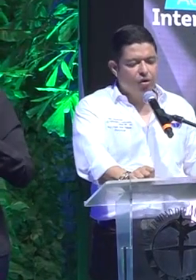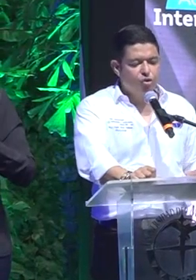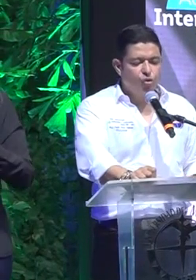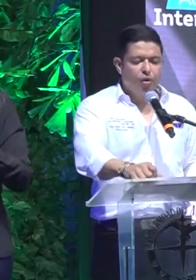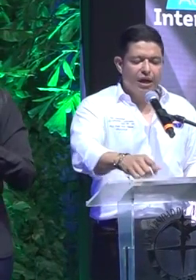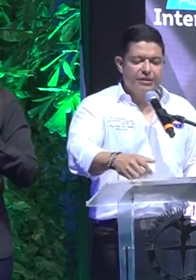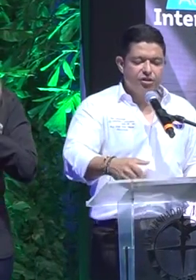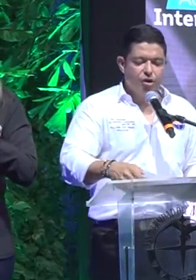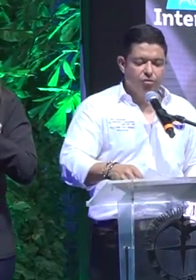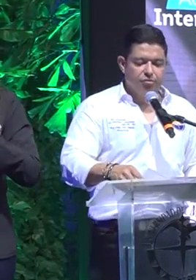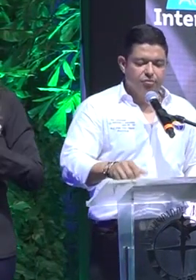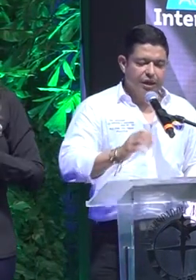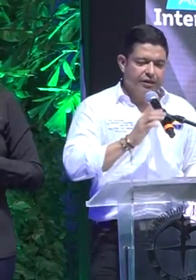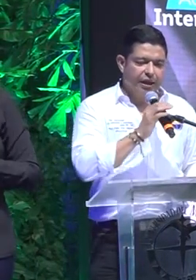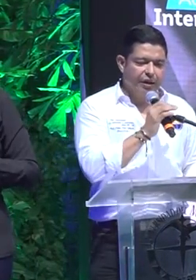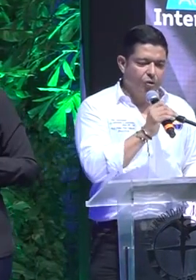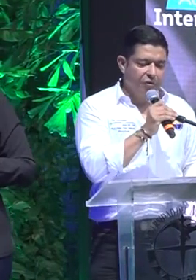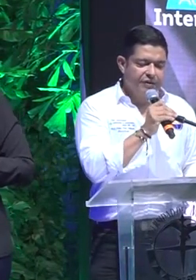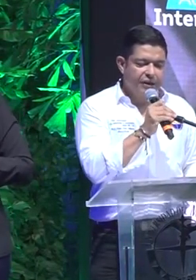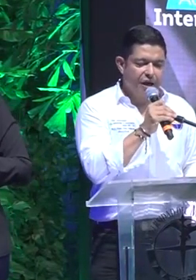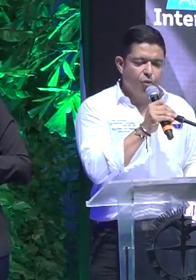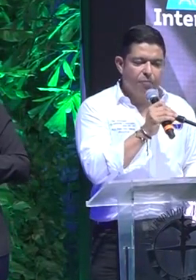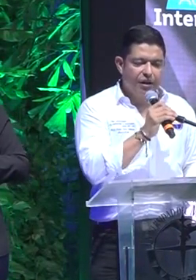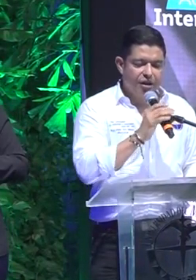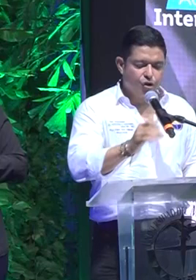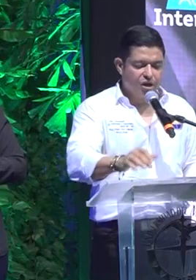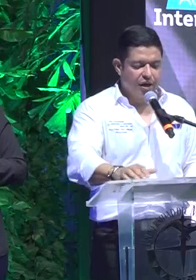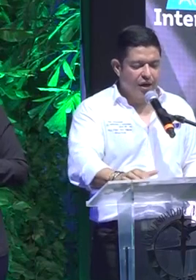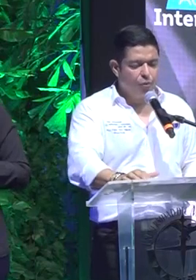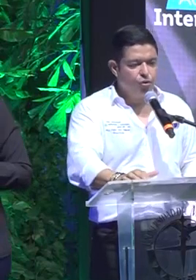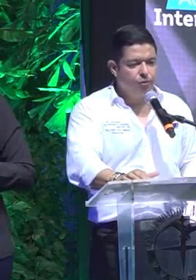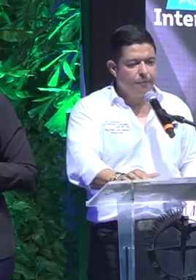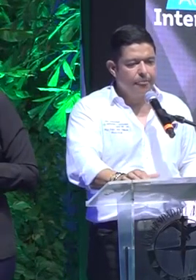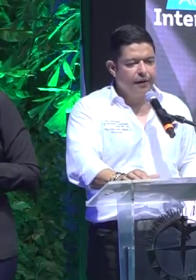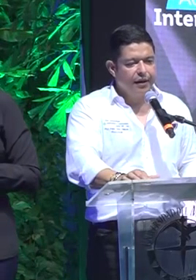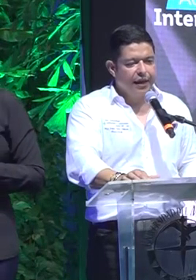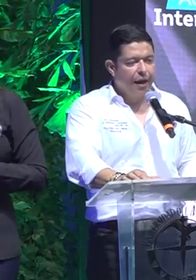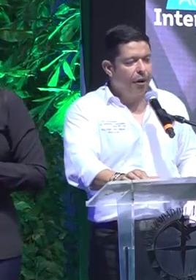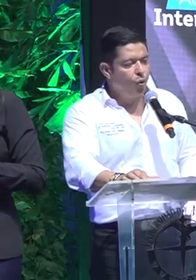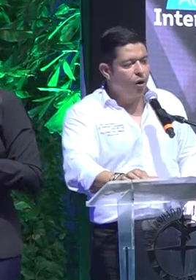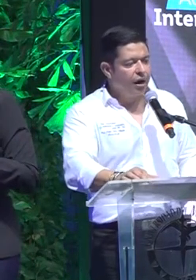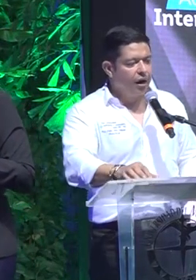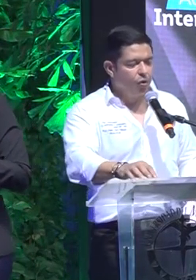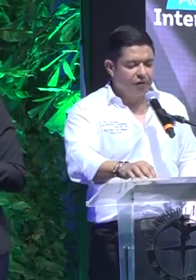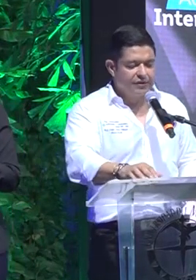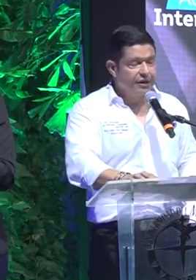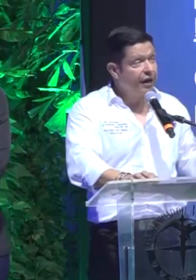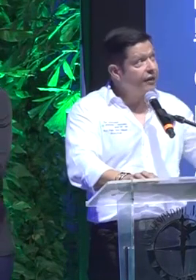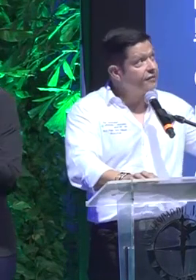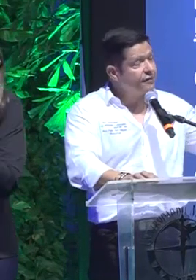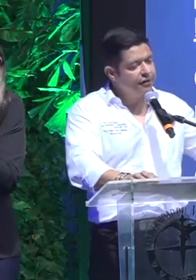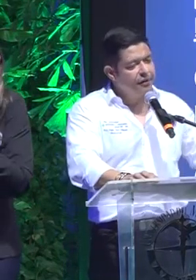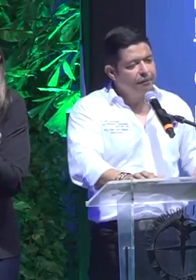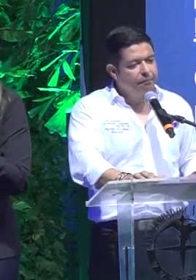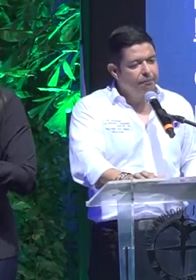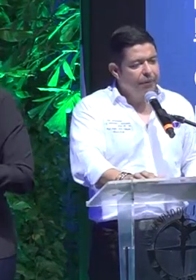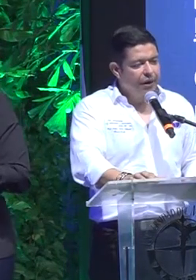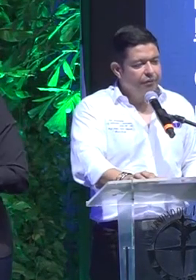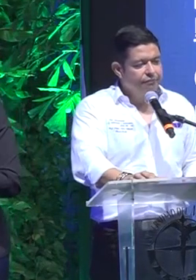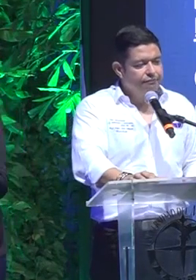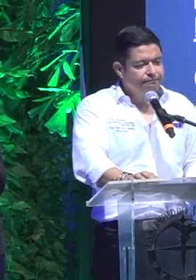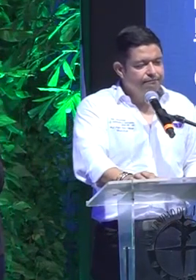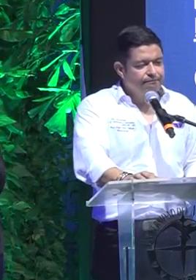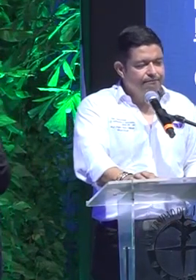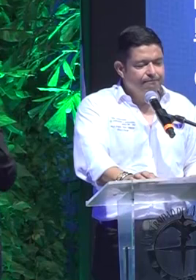El Consejo es una organización externa de universidades muy prestigiosas en el mundo que evalúan a las universidades